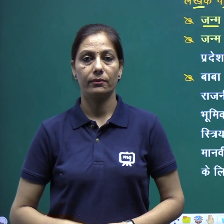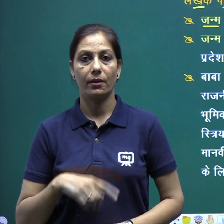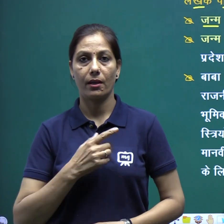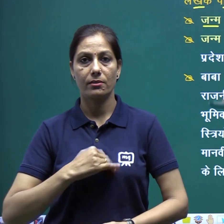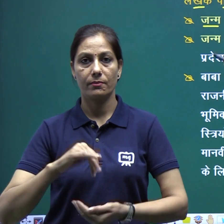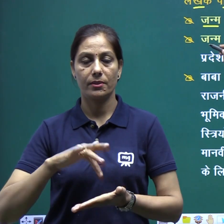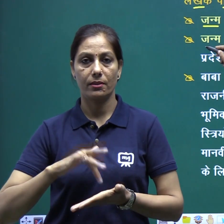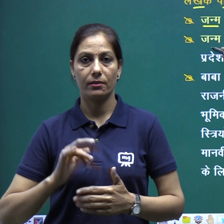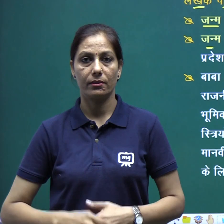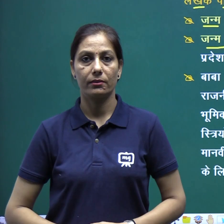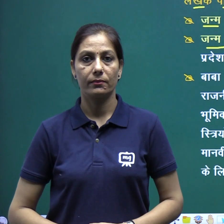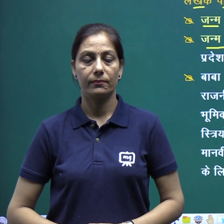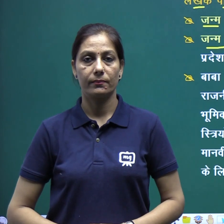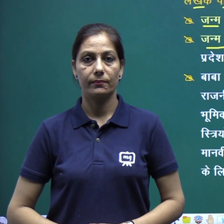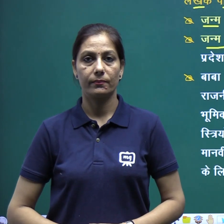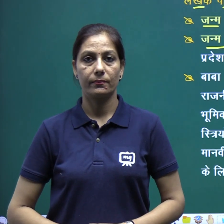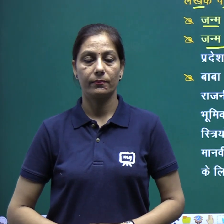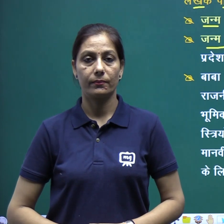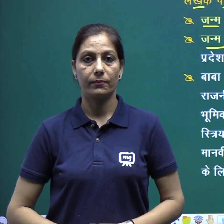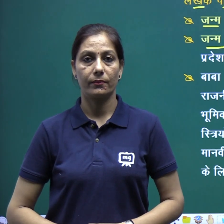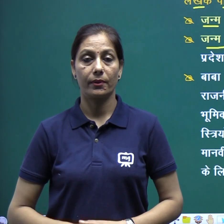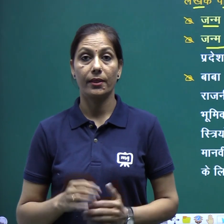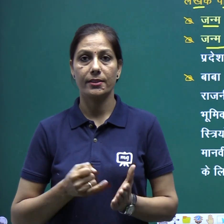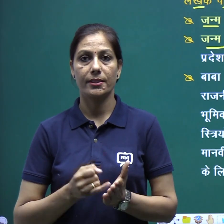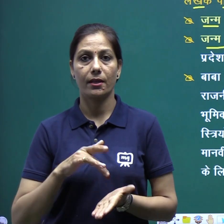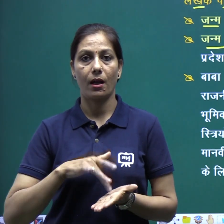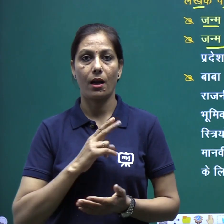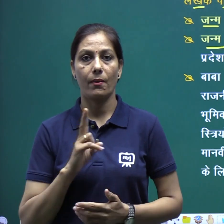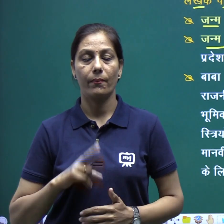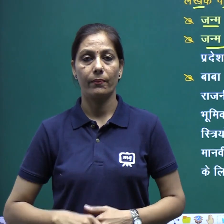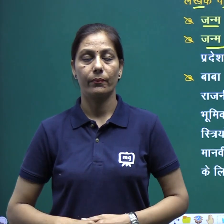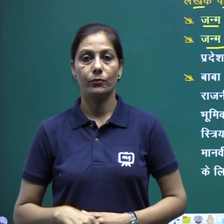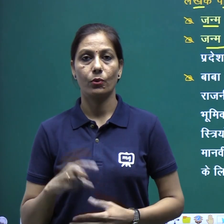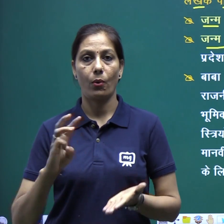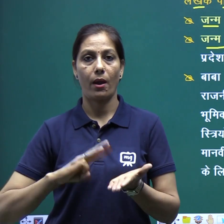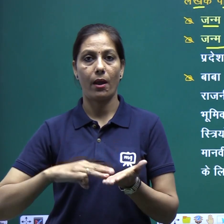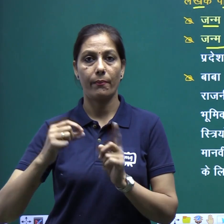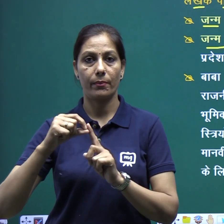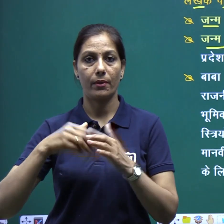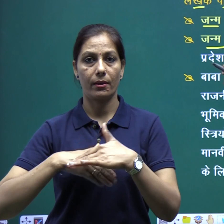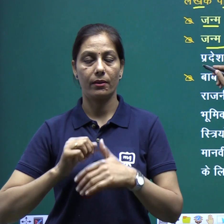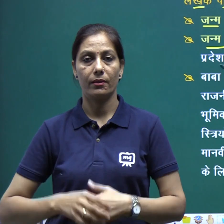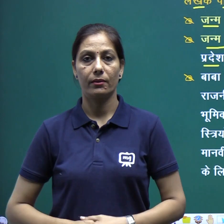इनका जन्म स्थान महू नामक स्थान है जो मध्य प्रदेश में है।